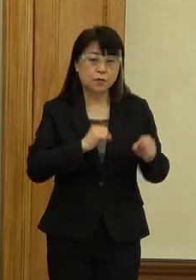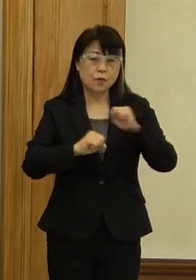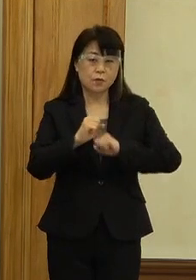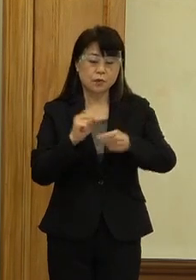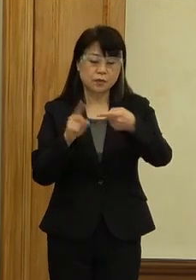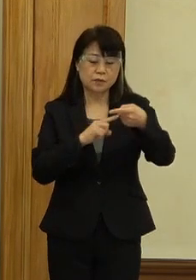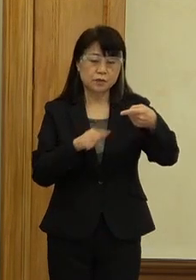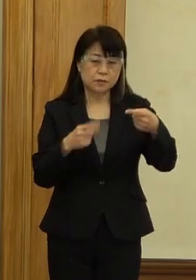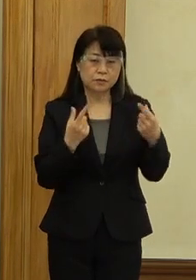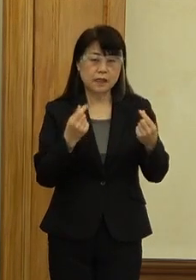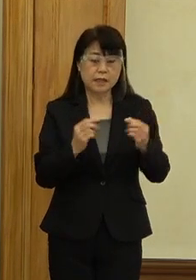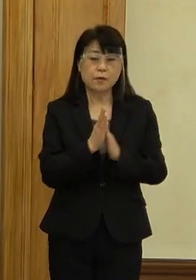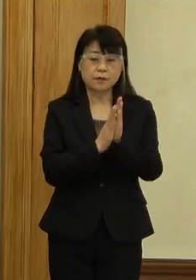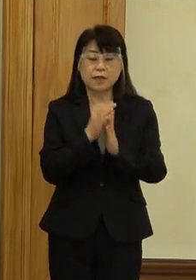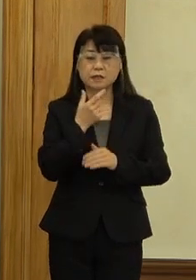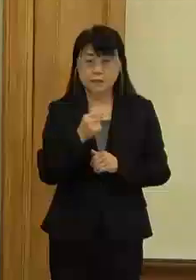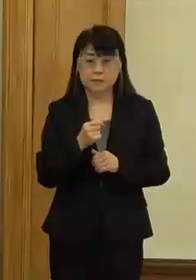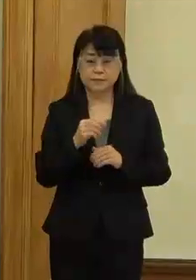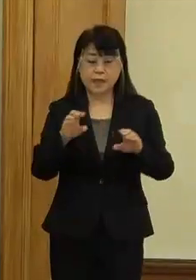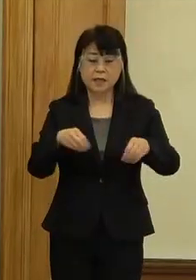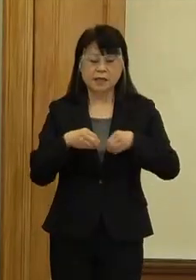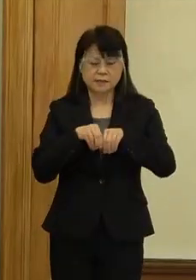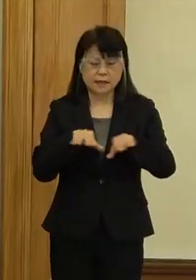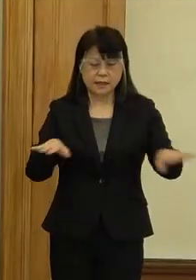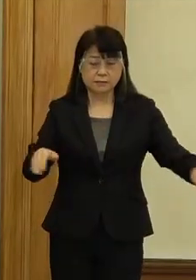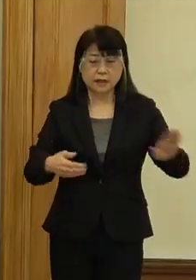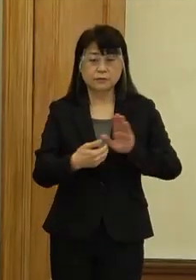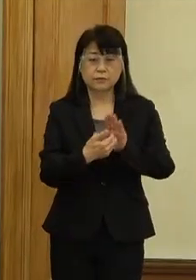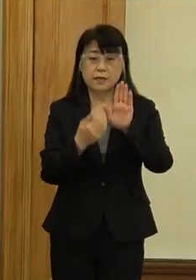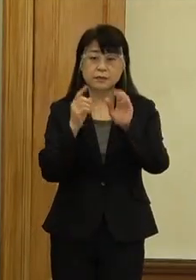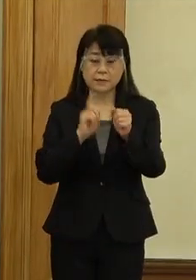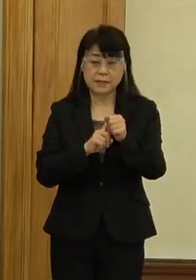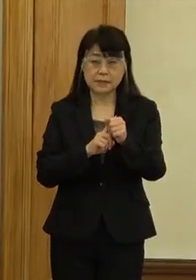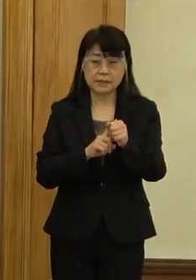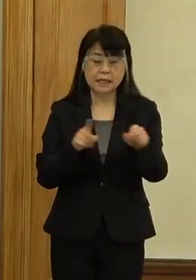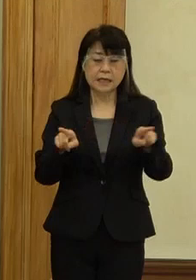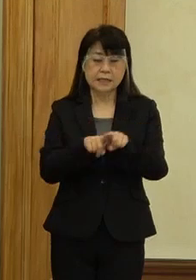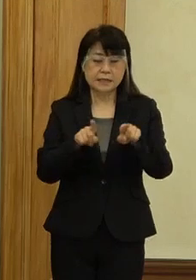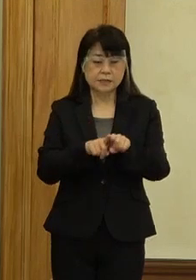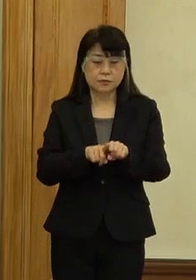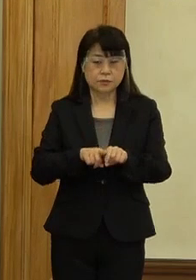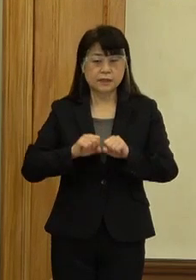します。感染拡大を食い止めるために、共